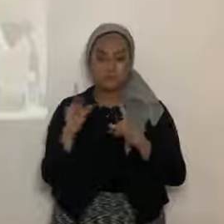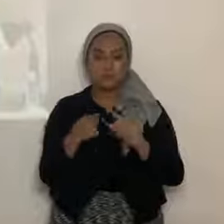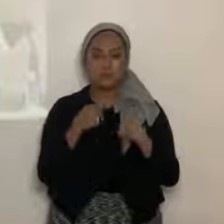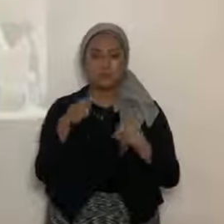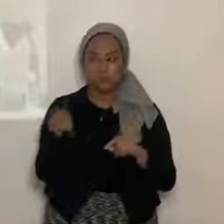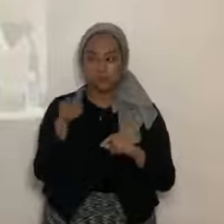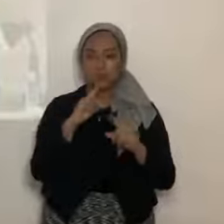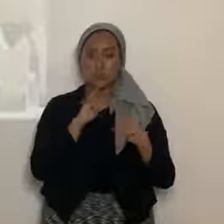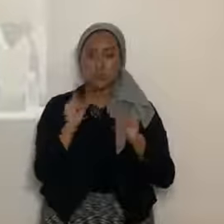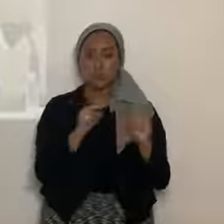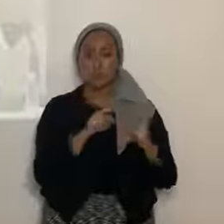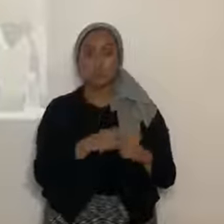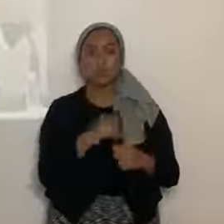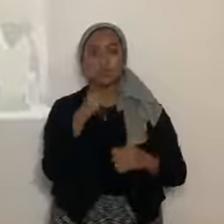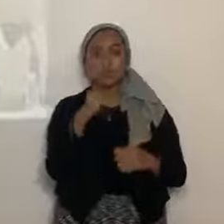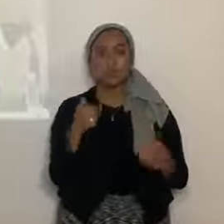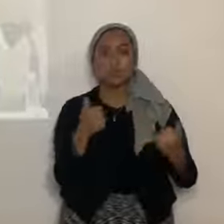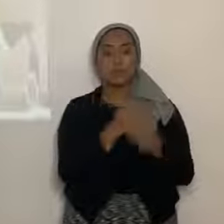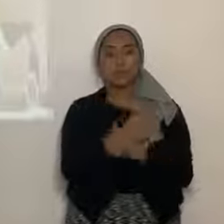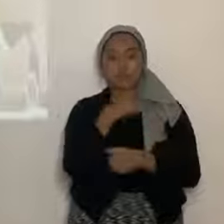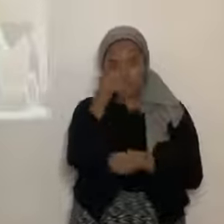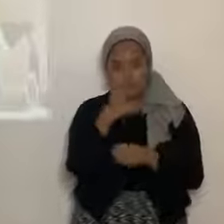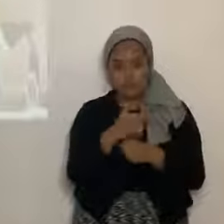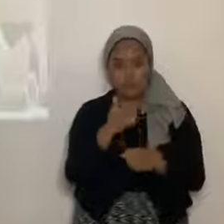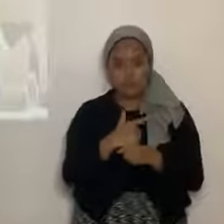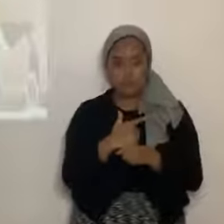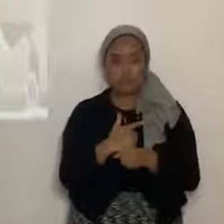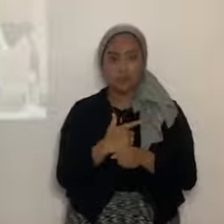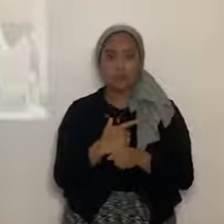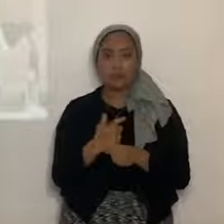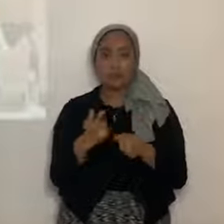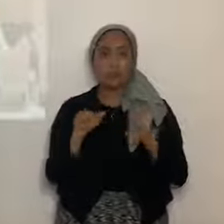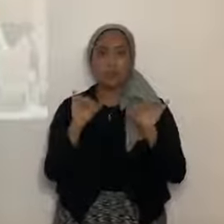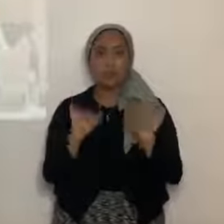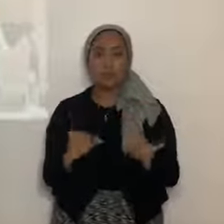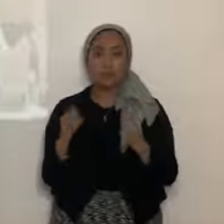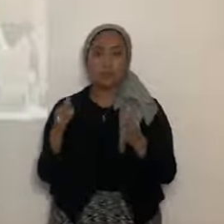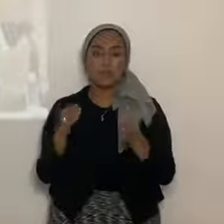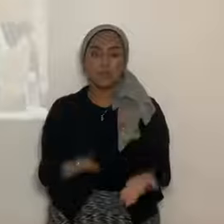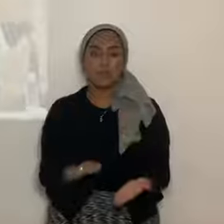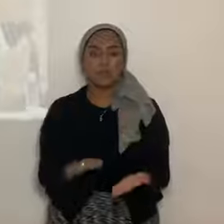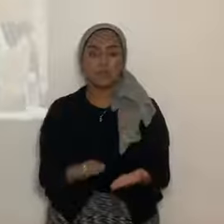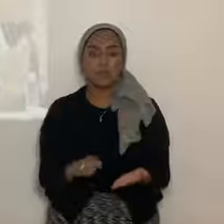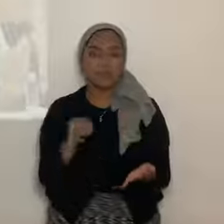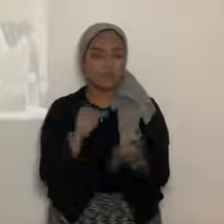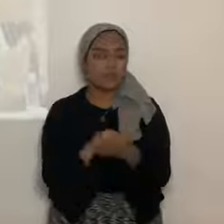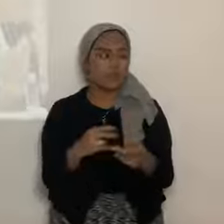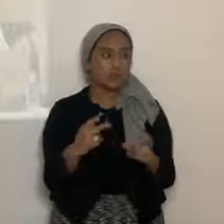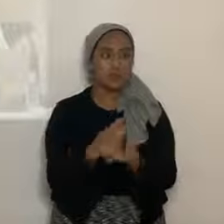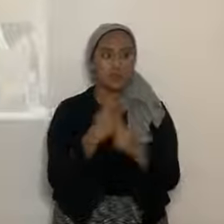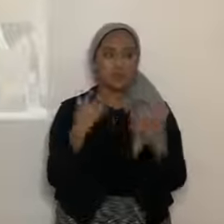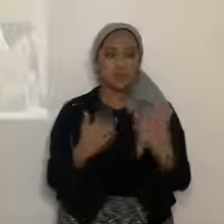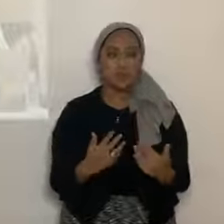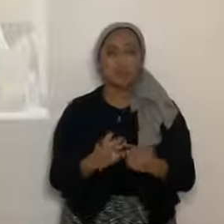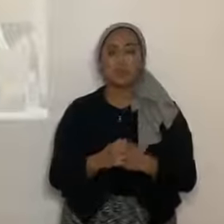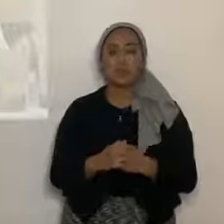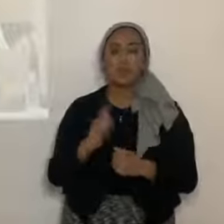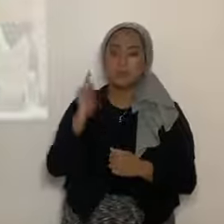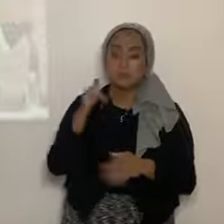ellos. Si amas a los hermanos, permaneces en muerte. Eso está terrible. Y eso lo voy a ministrar después en las